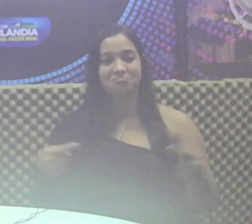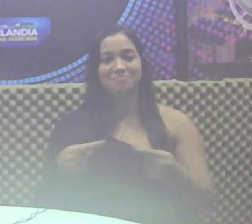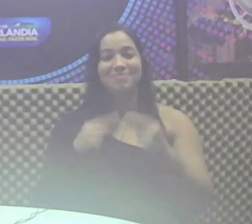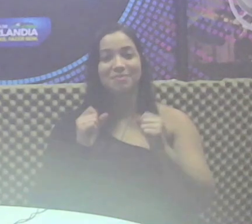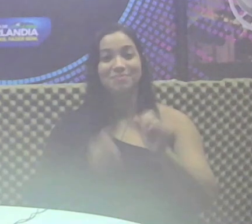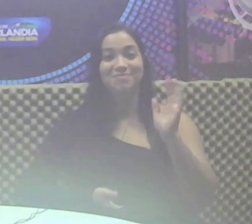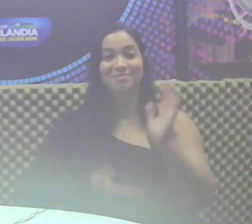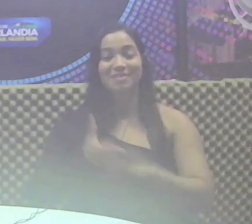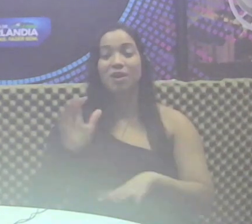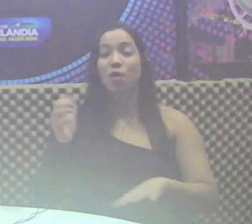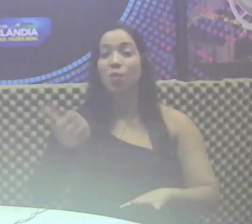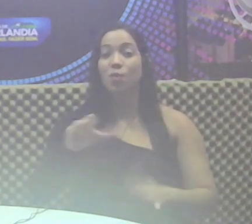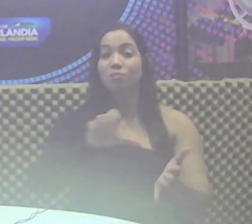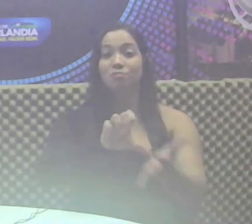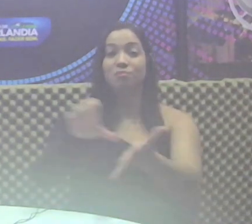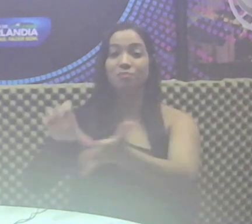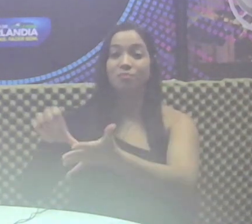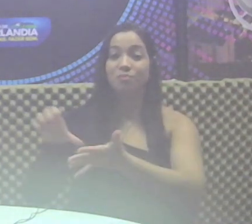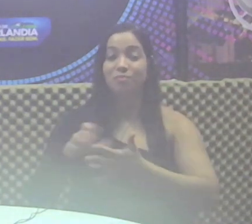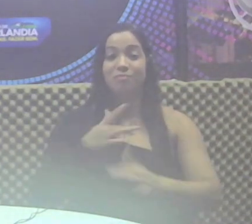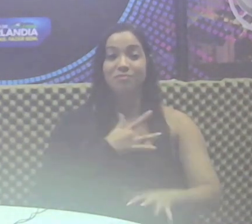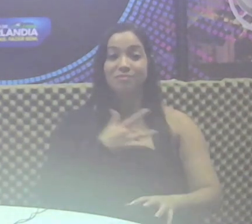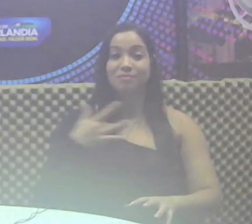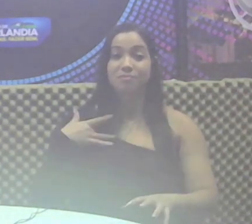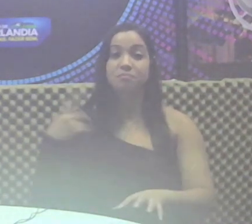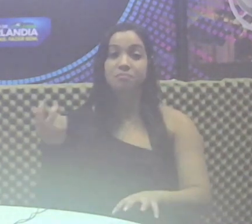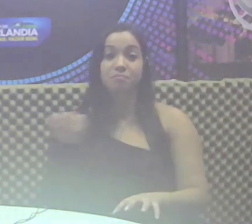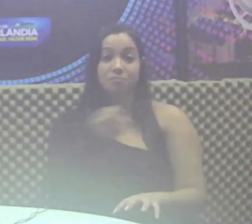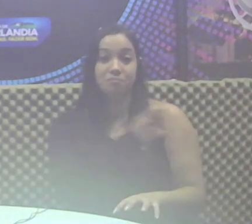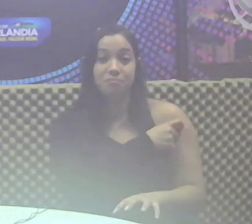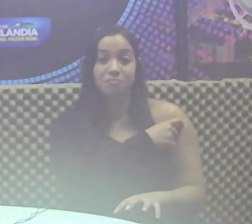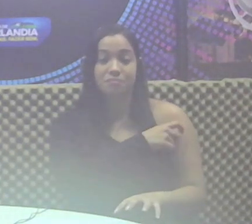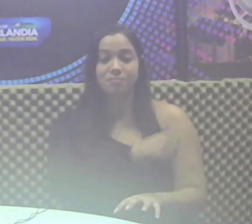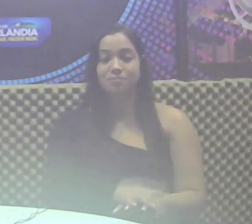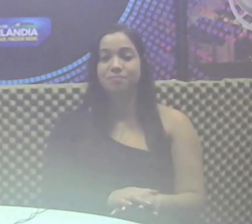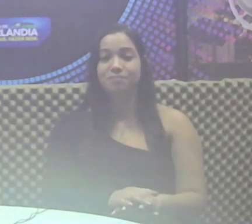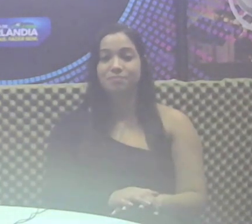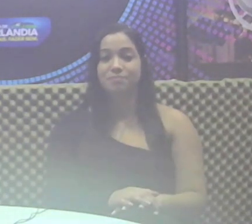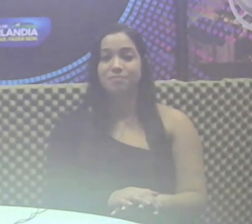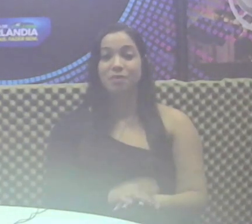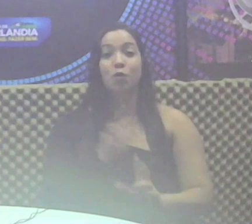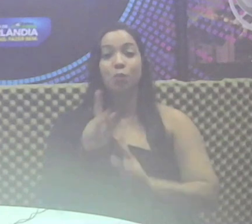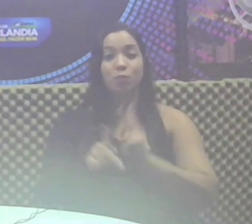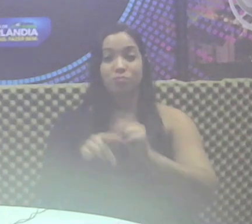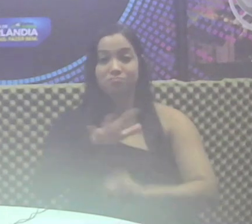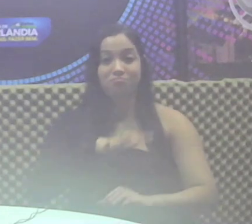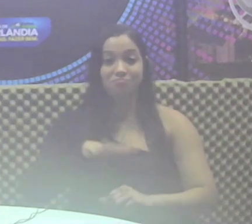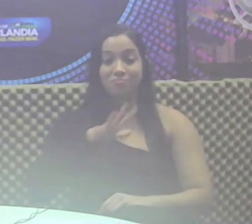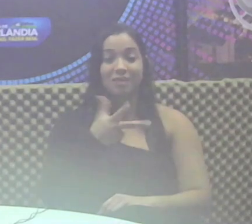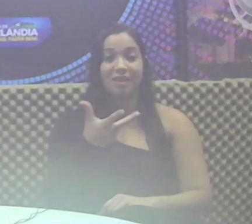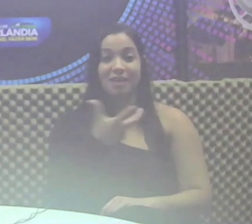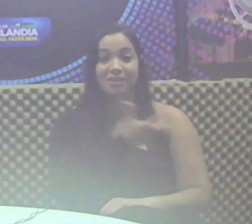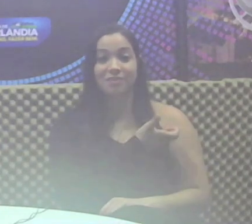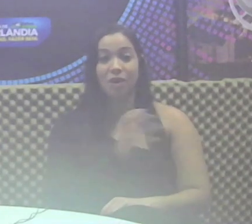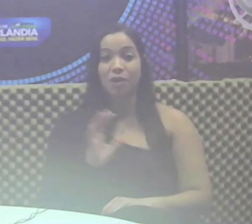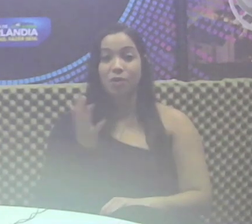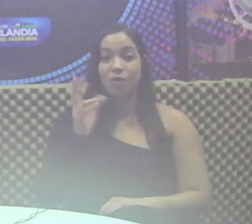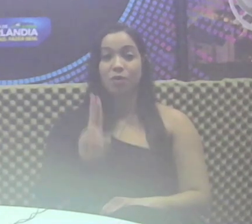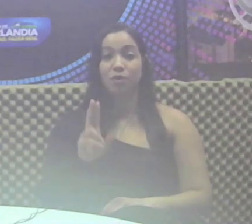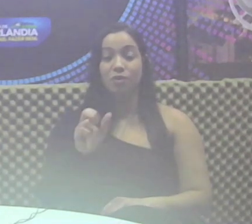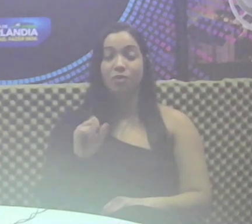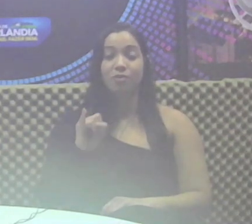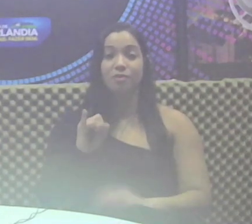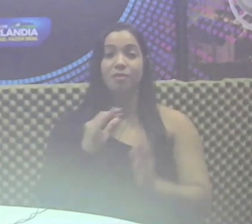procurar as 11 unidades de saúde que estarão aplicando as doses. Para atender o público, a vacinação acontecerá nas UAIs dos